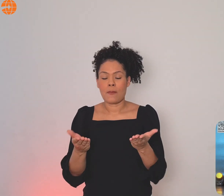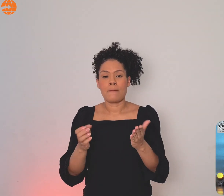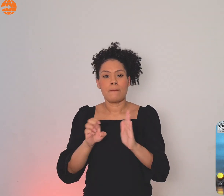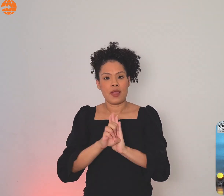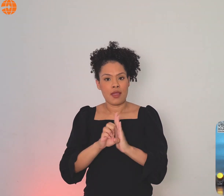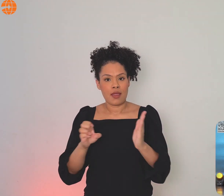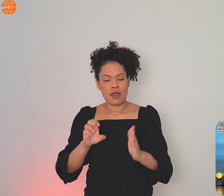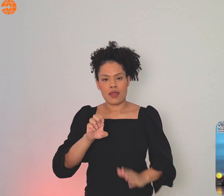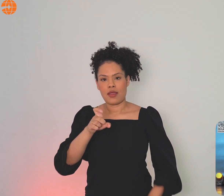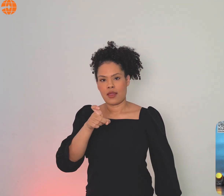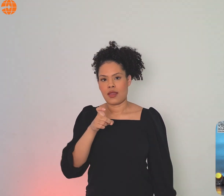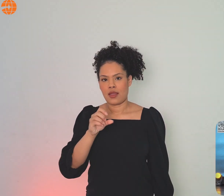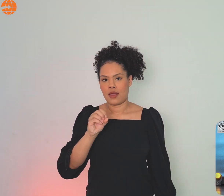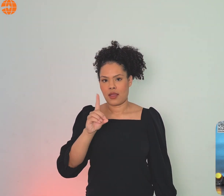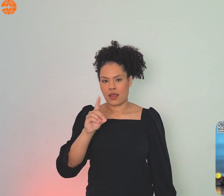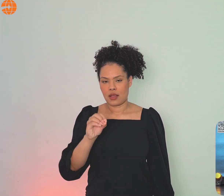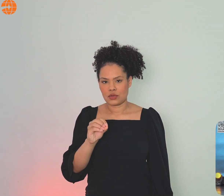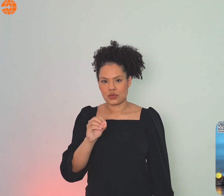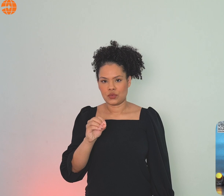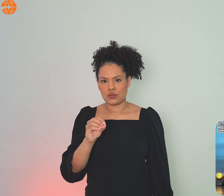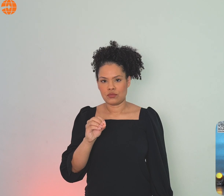14.